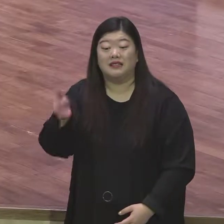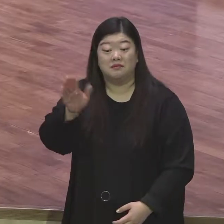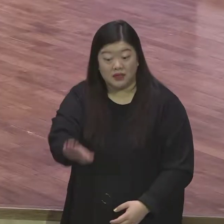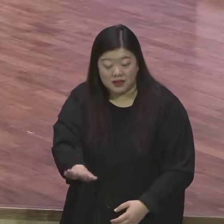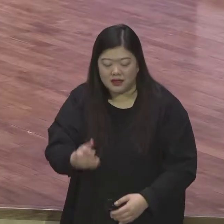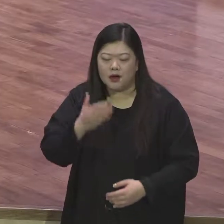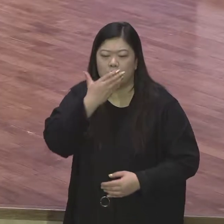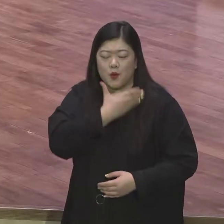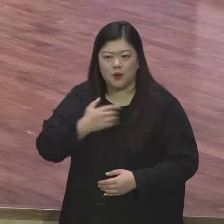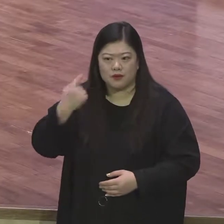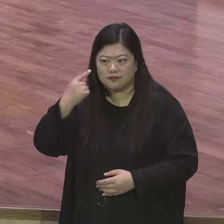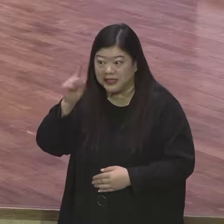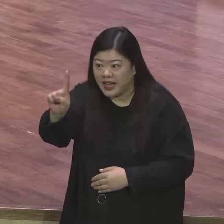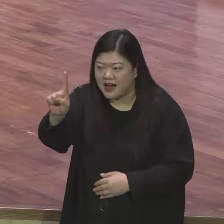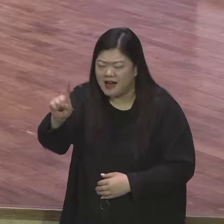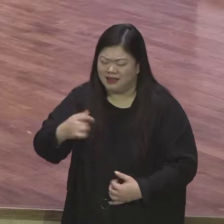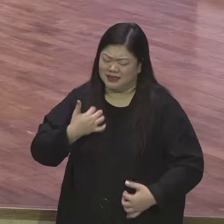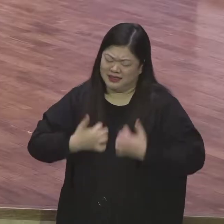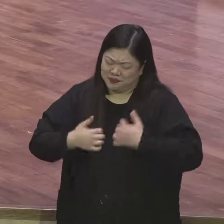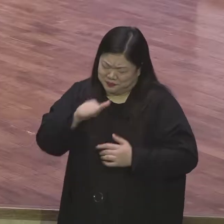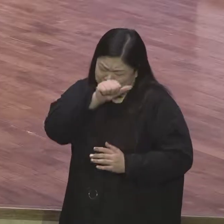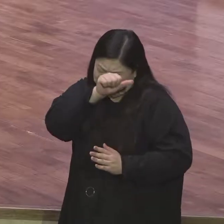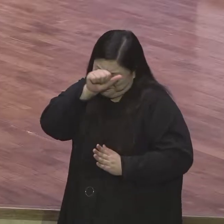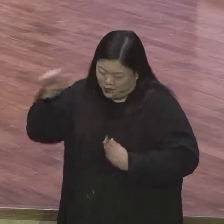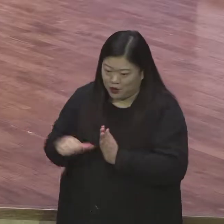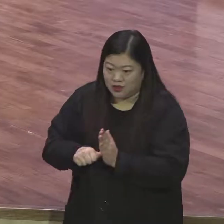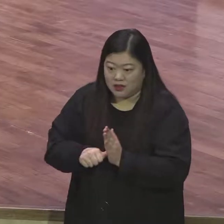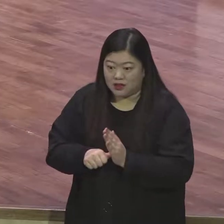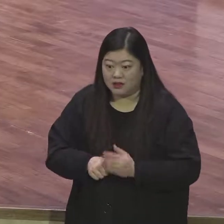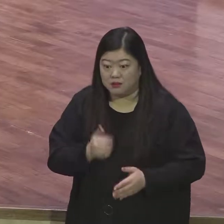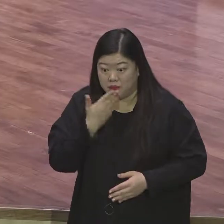자신의 존재 이유라고 바울이 말하고 있습니다.